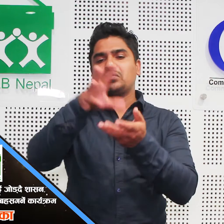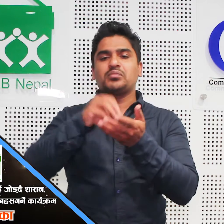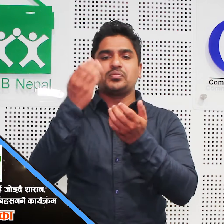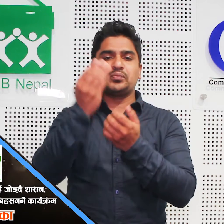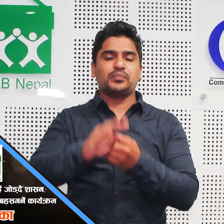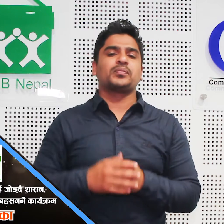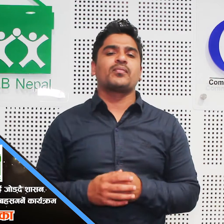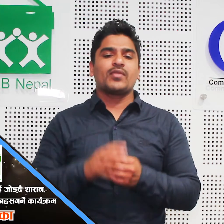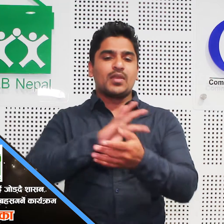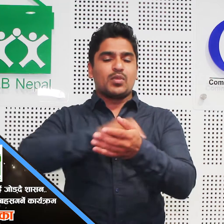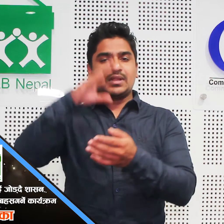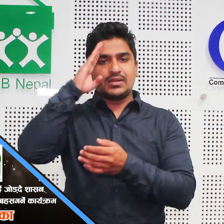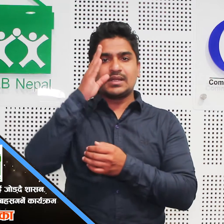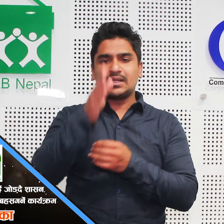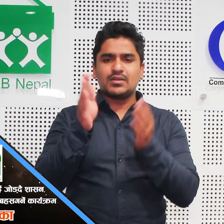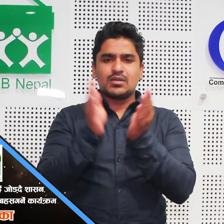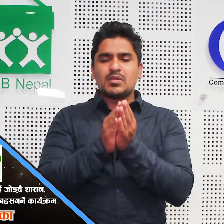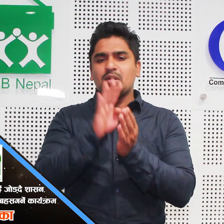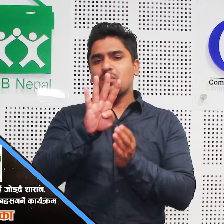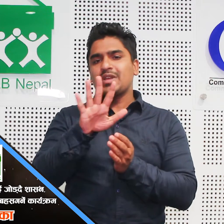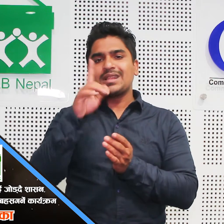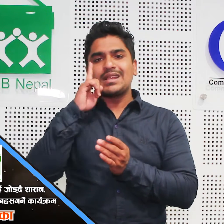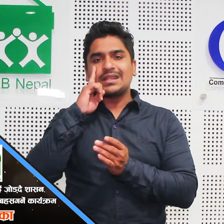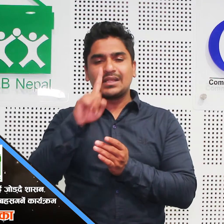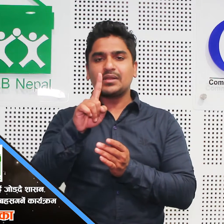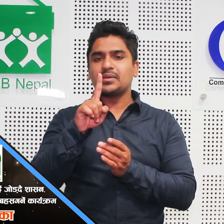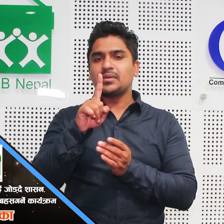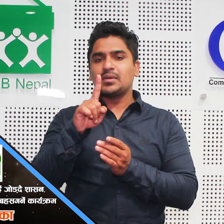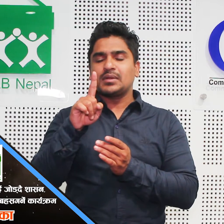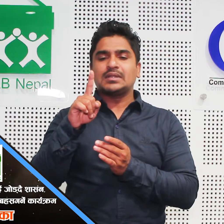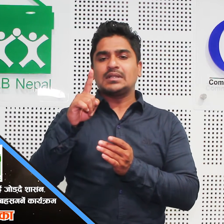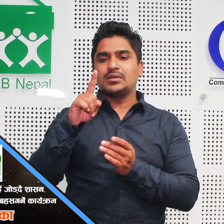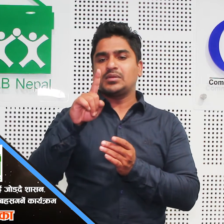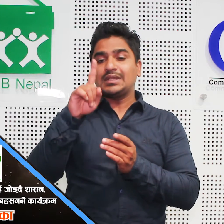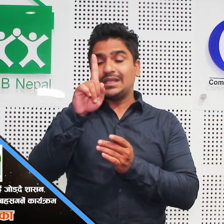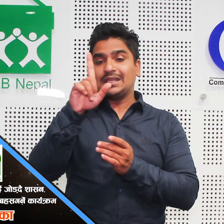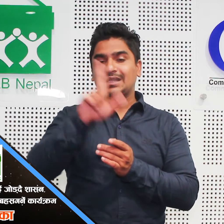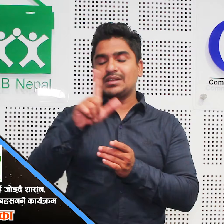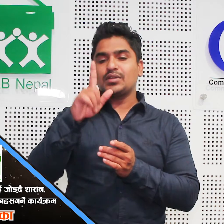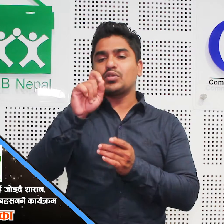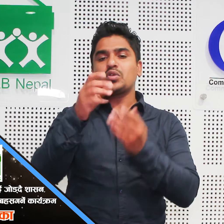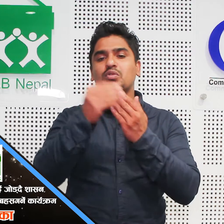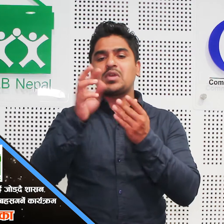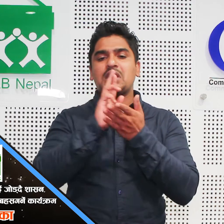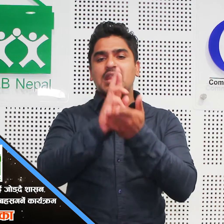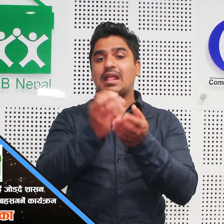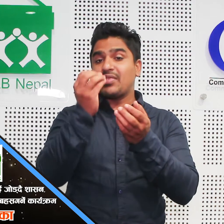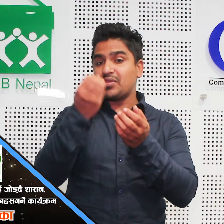छ। प्रदेश सरकारले जम्मा 45 दिनको प्रति लिटर 10 रुपियाँ राहत दिएको थियो, त्यसले हाम्रो